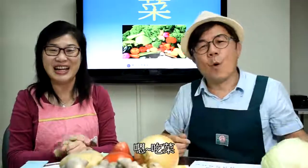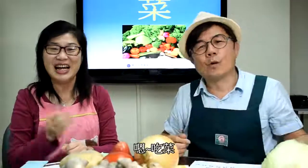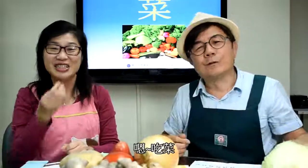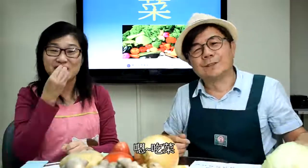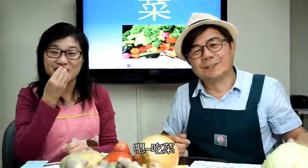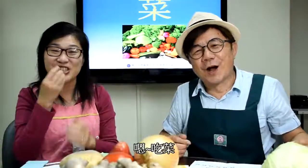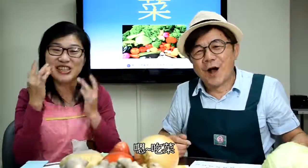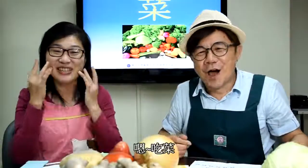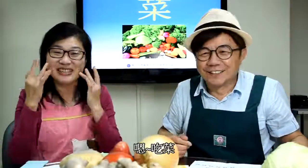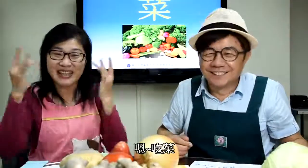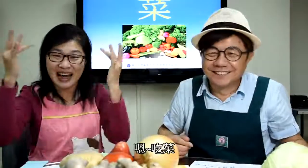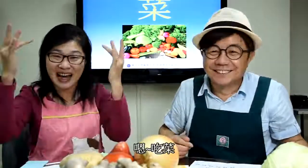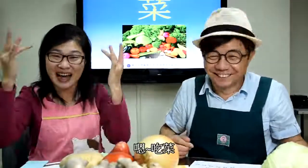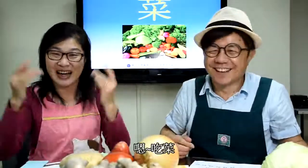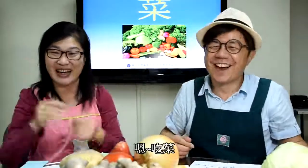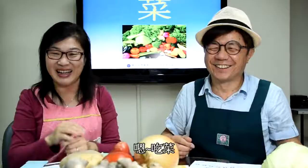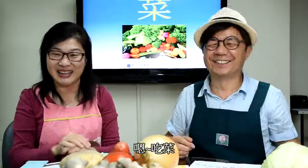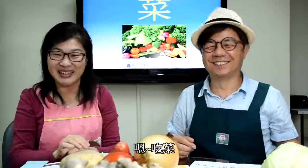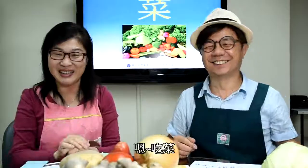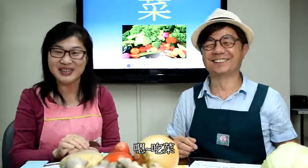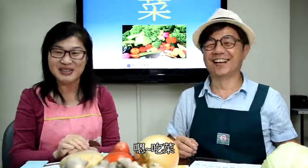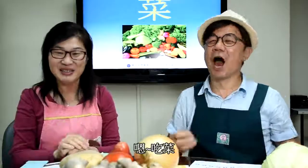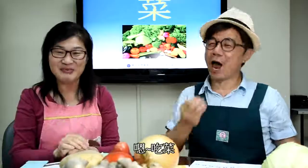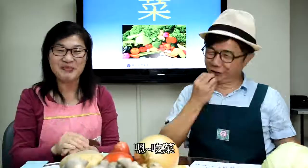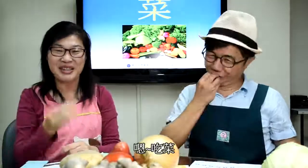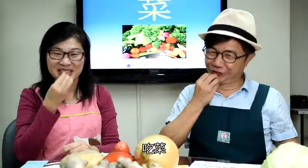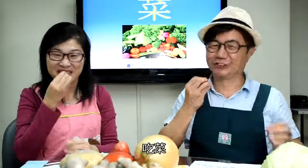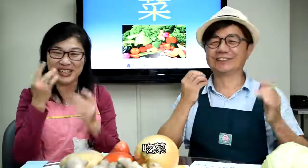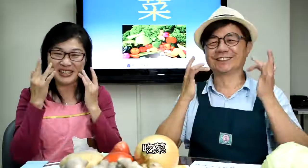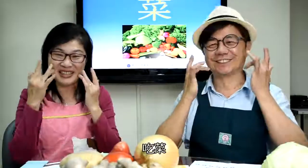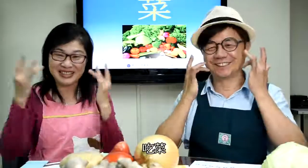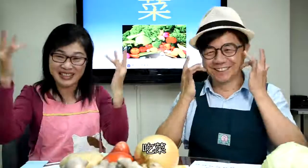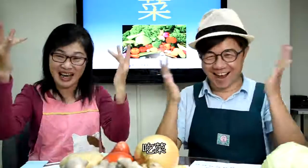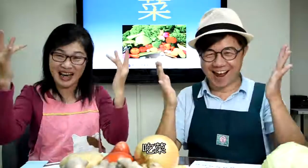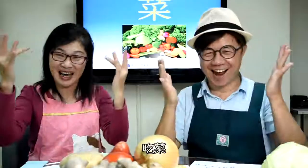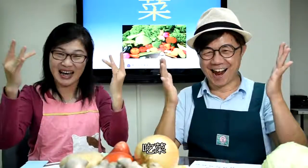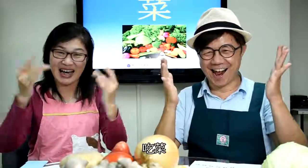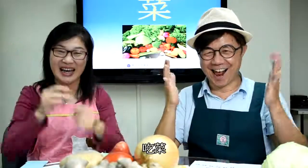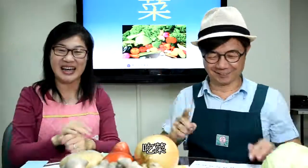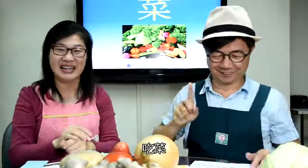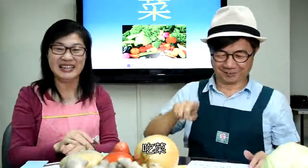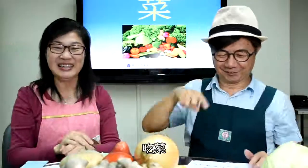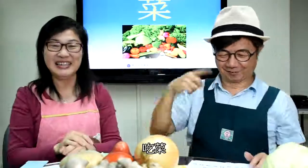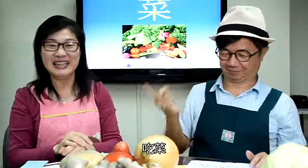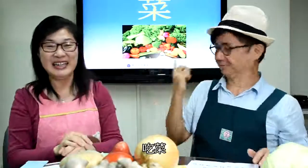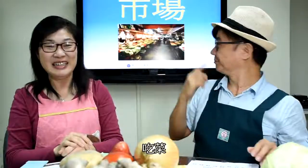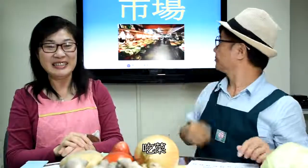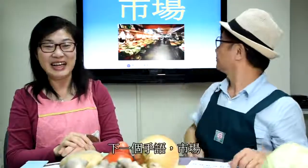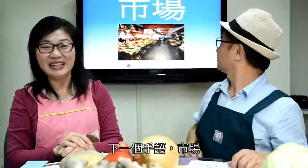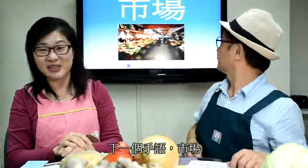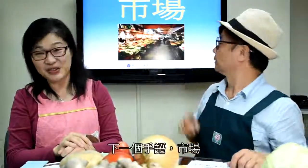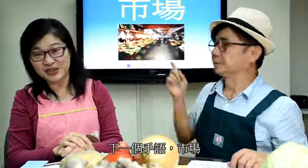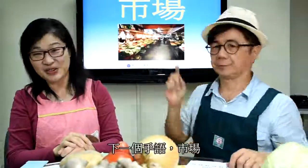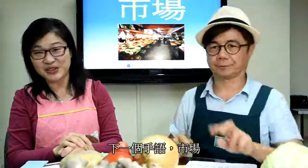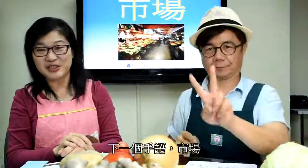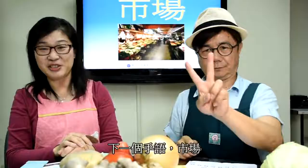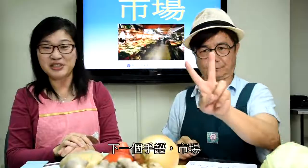嗯，吃菜，吃菜。下一个手语市